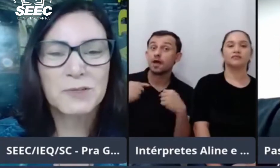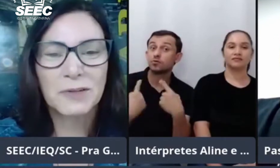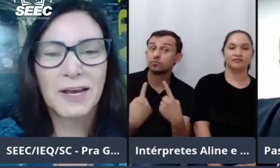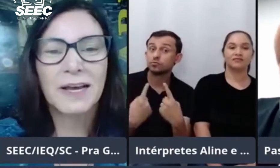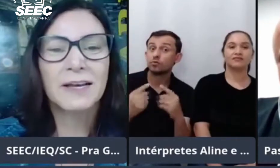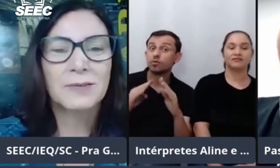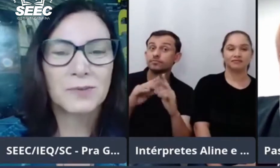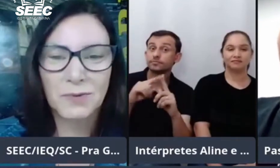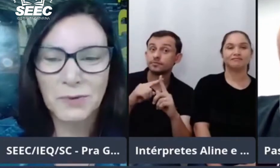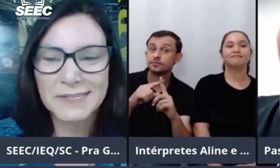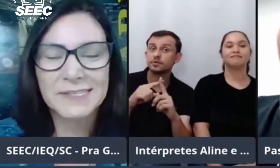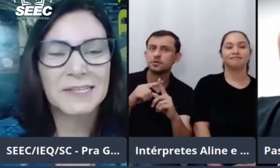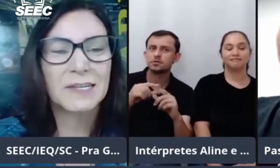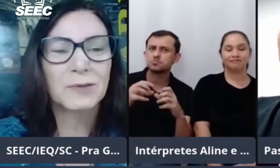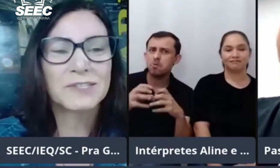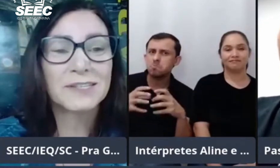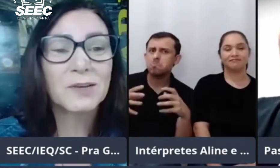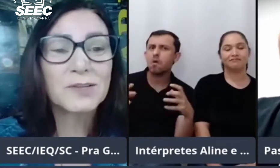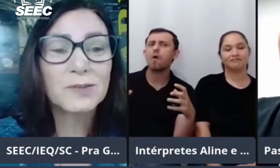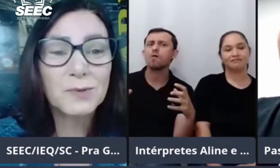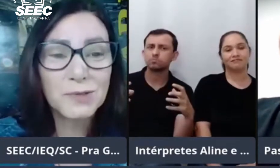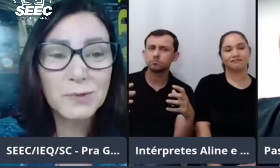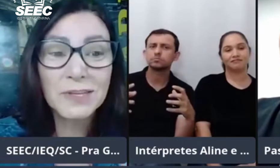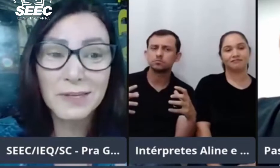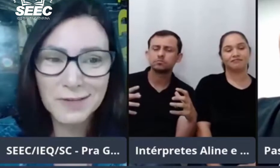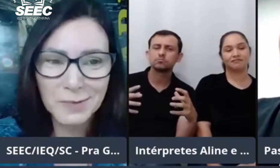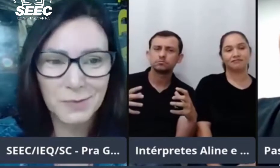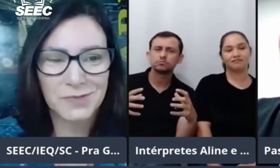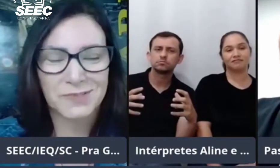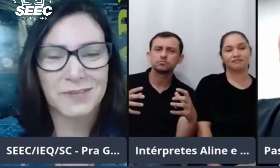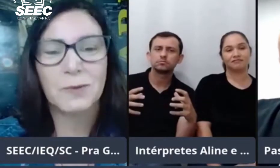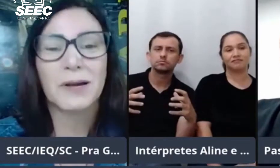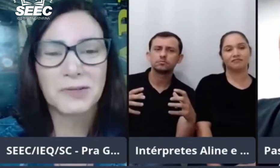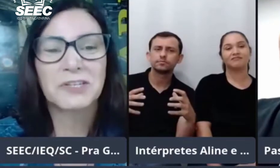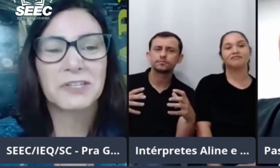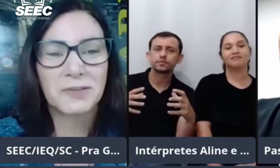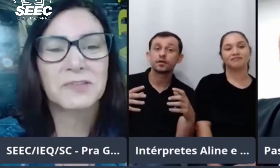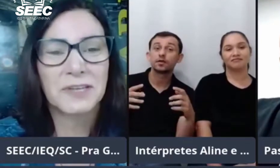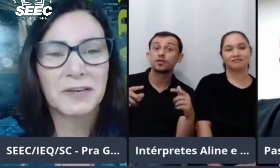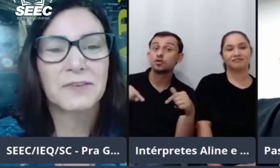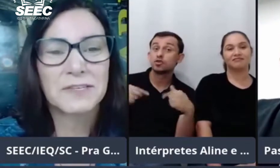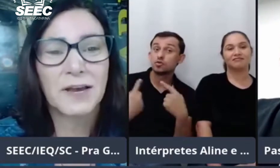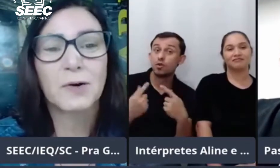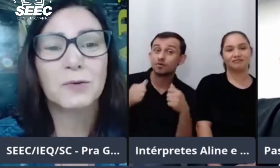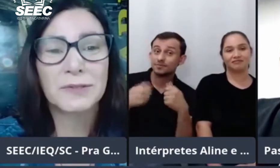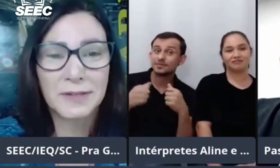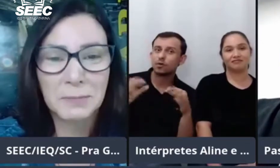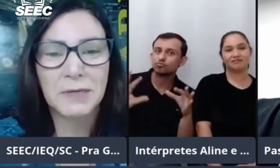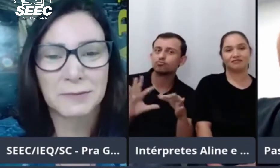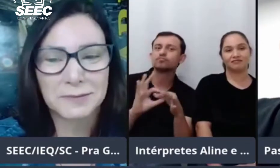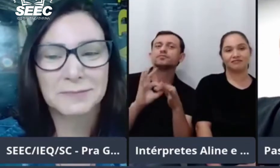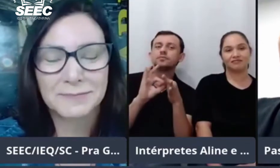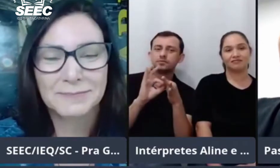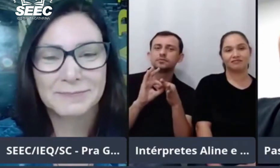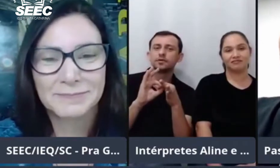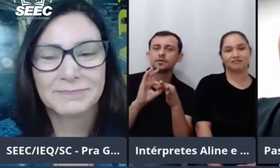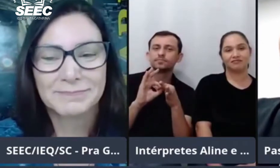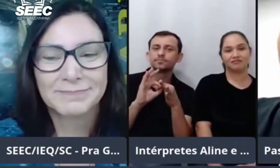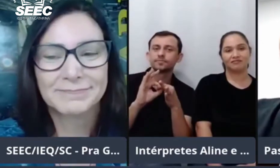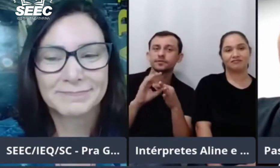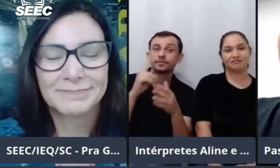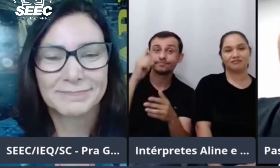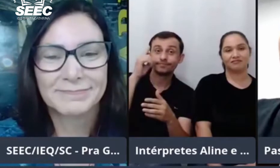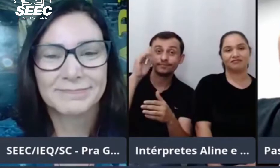grupos missionários, o ensino, se nós nos unirmos, eu acho que a gente consegue fazer algo tremendo. Com certeza,